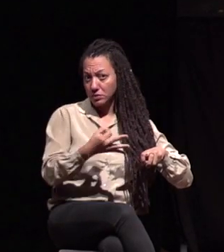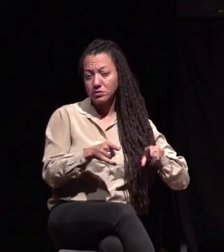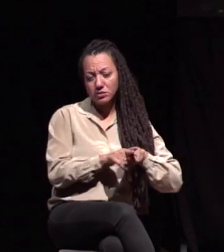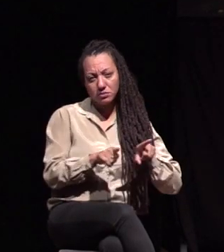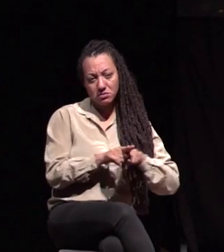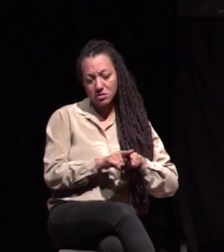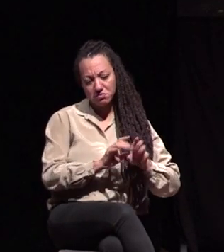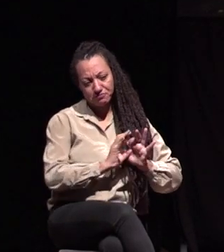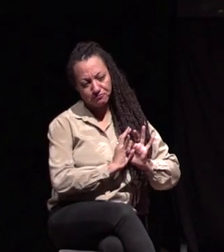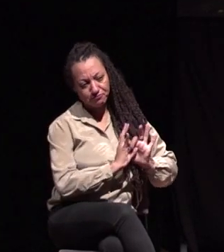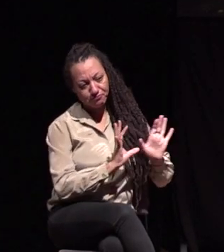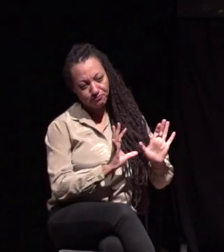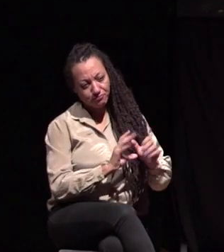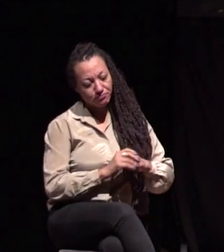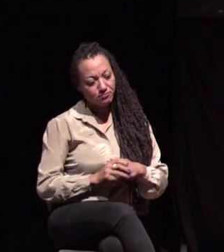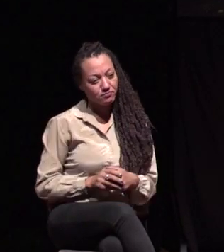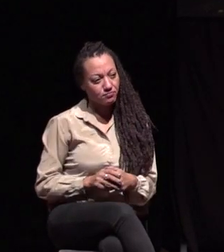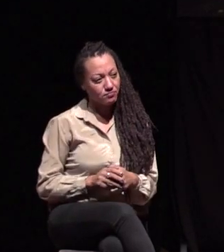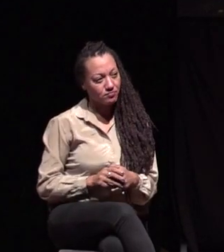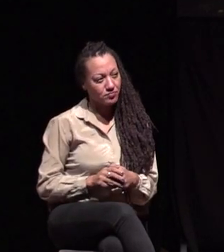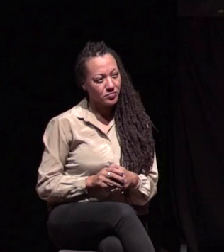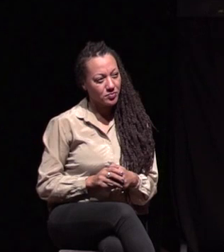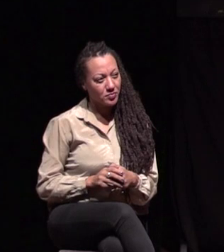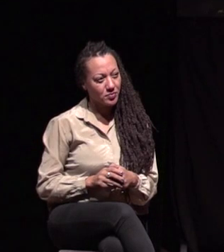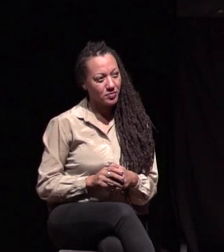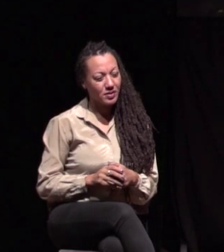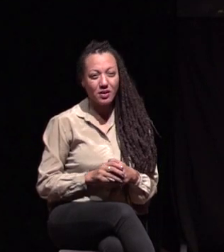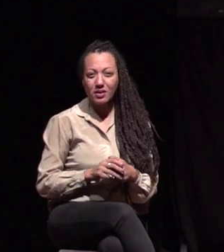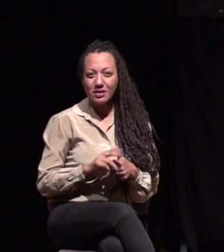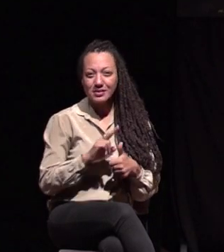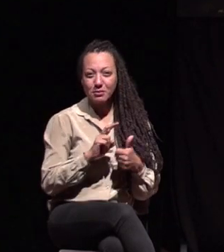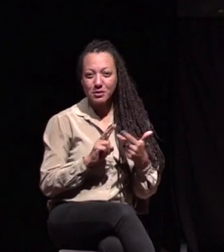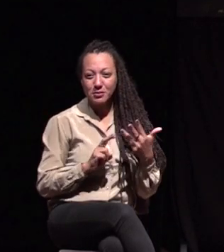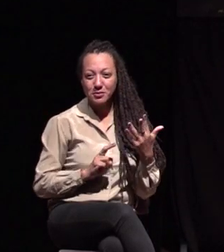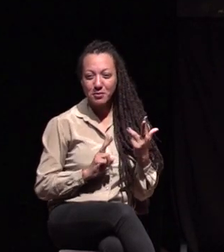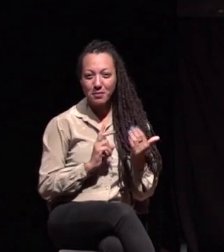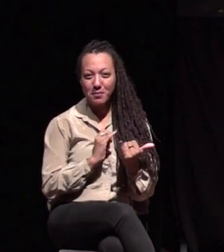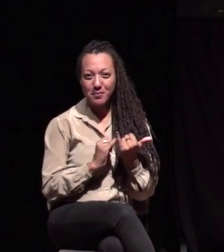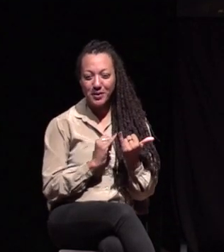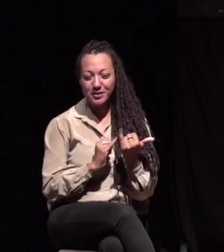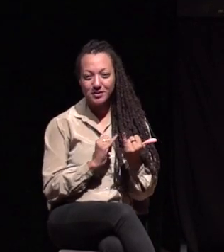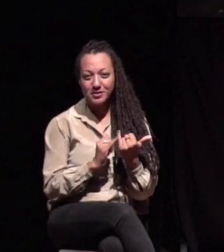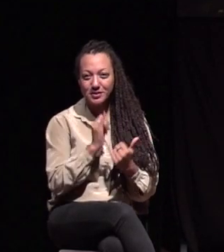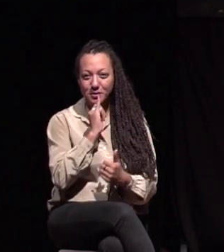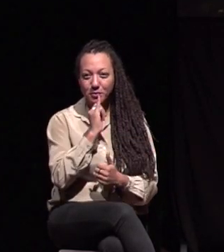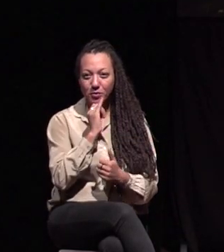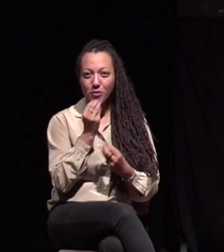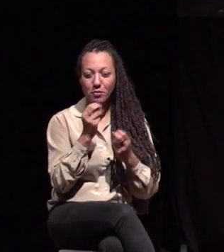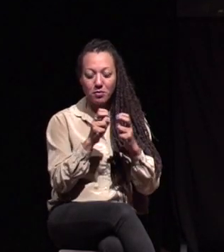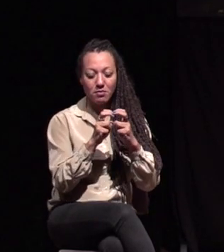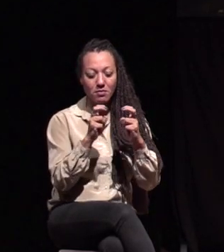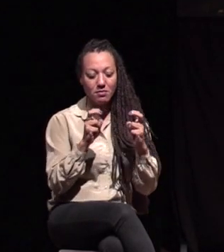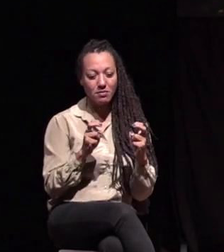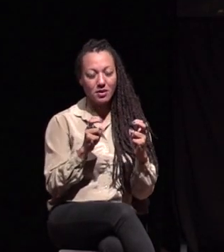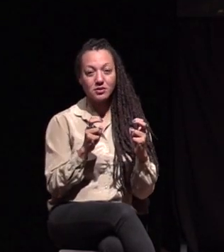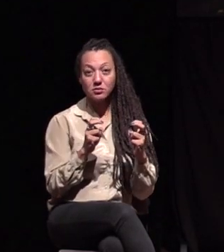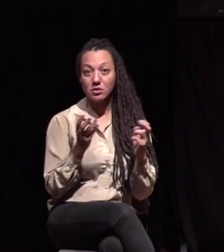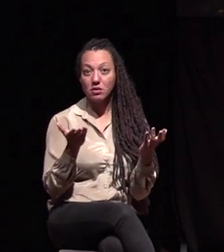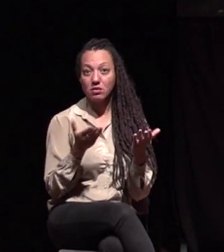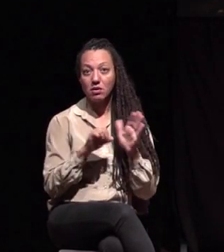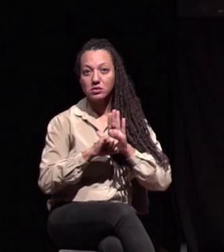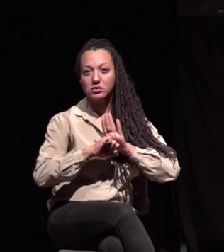de falar. Uma questão recorrente sobre o MASP como um símbolo